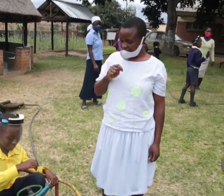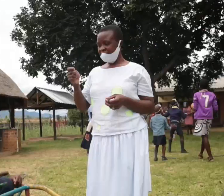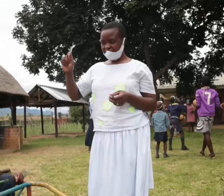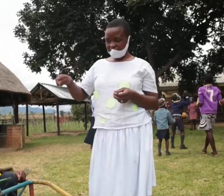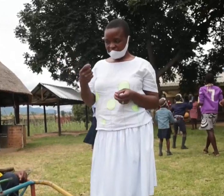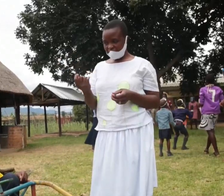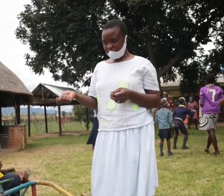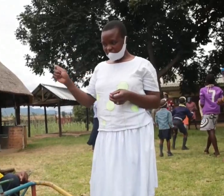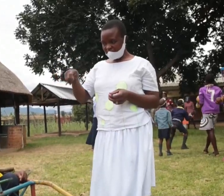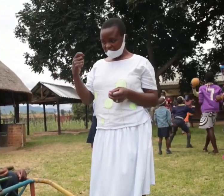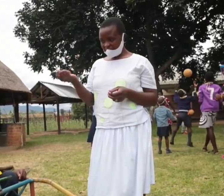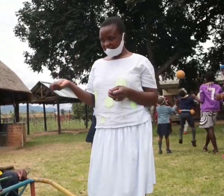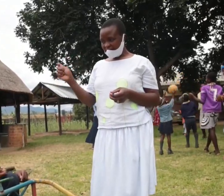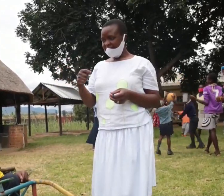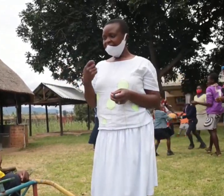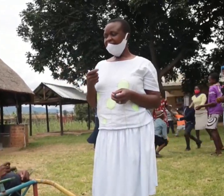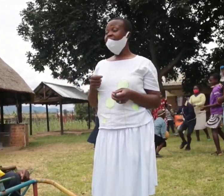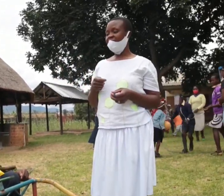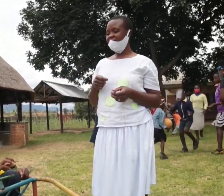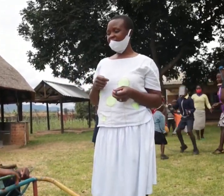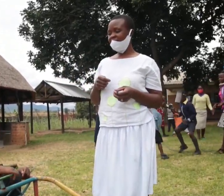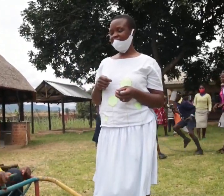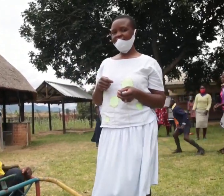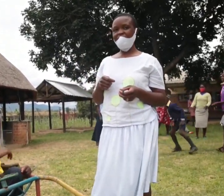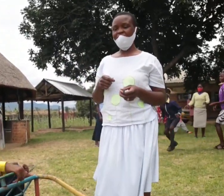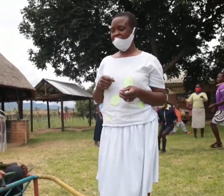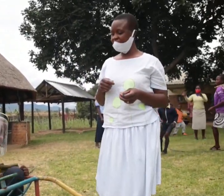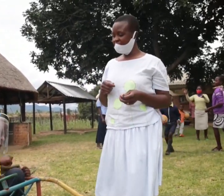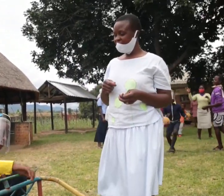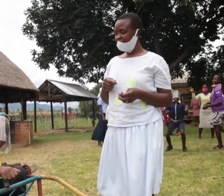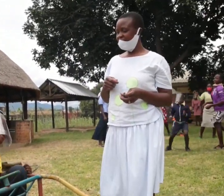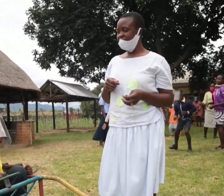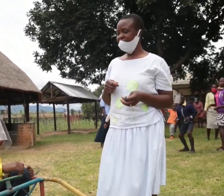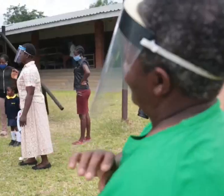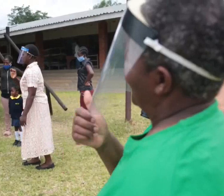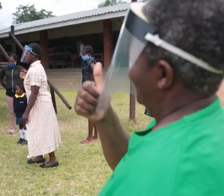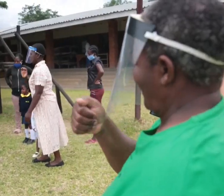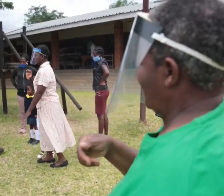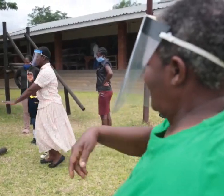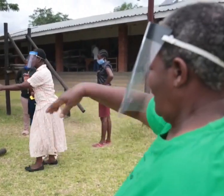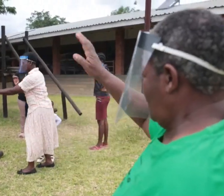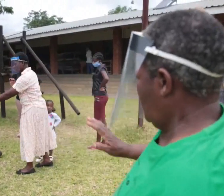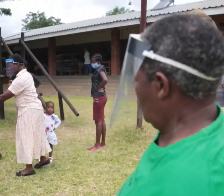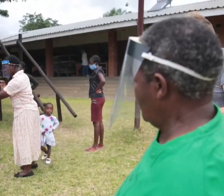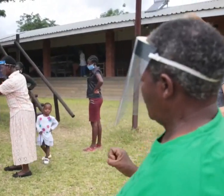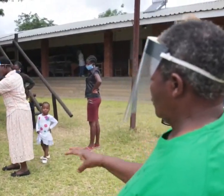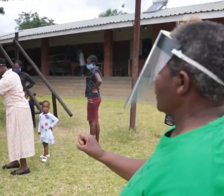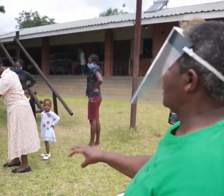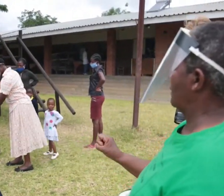también el ser aceptados por el mundo. Ahora la nueva normalidad provocada por la pandemia del coronavirus también ha dejado su huella en el pequeño oasis